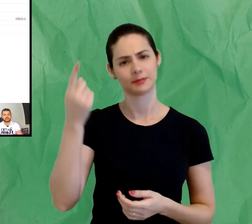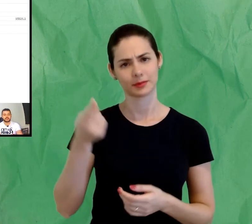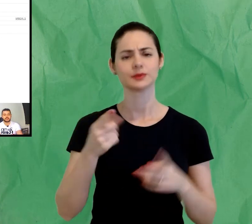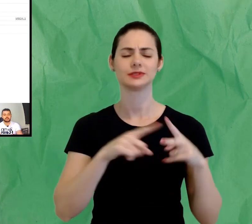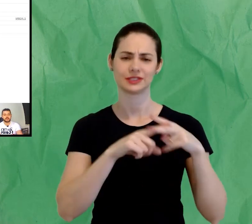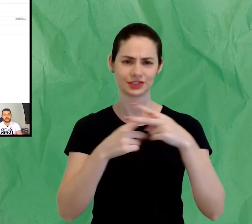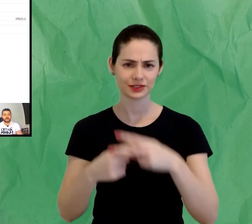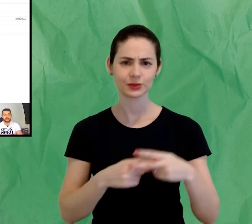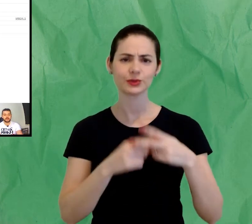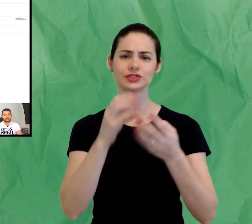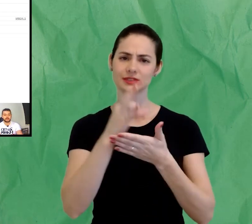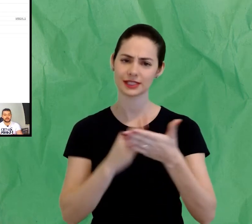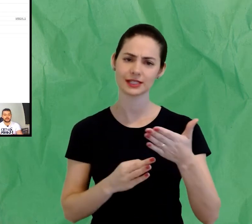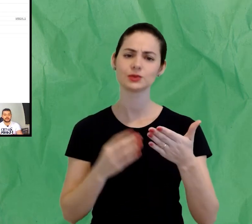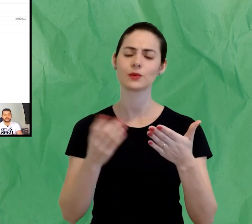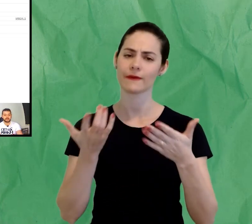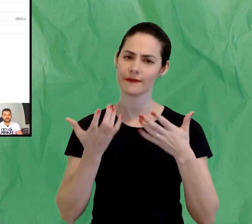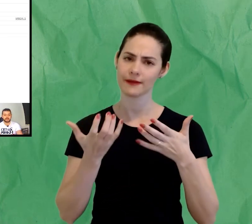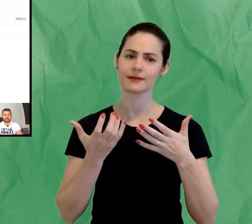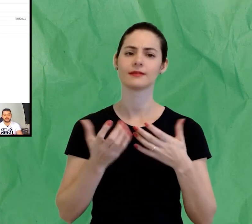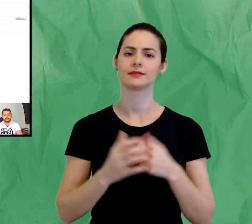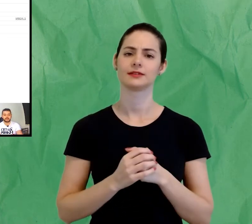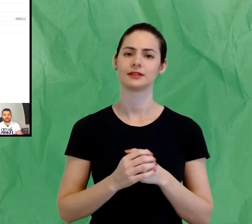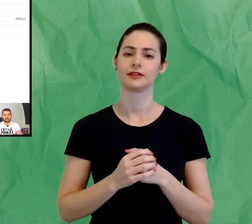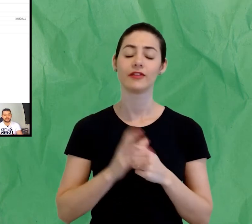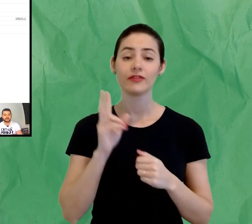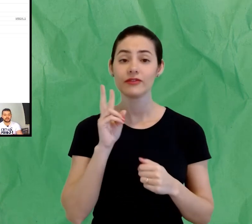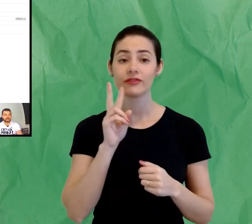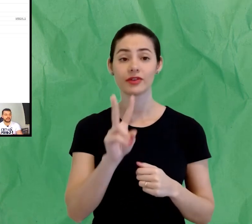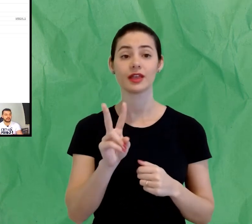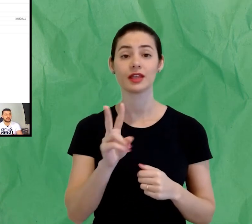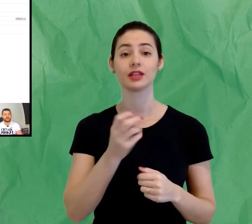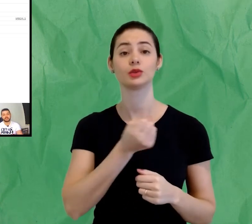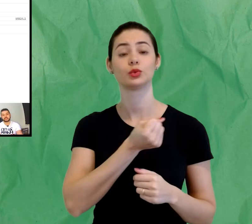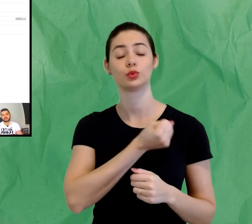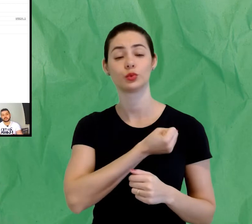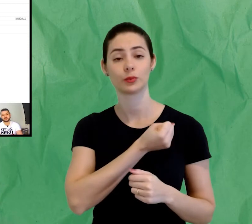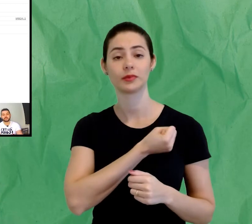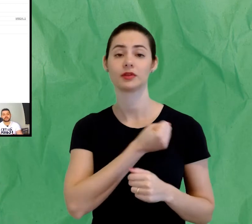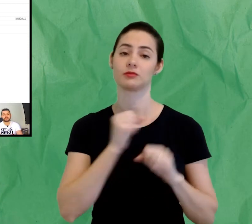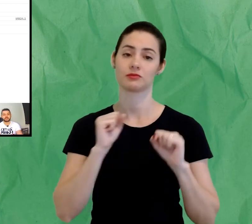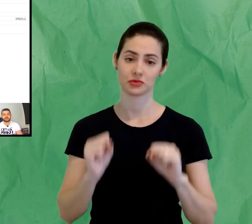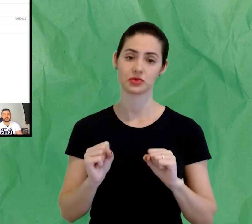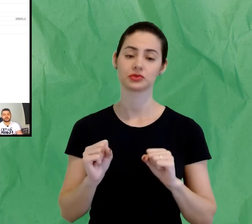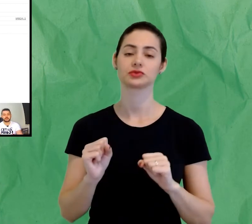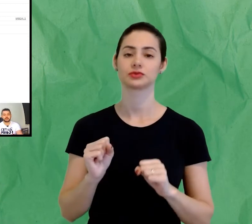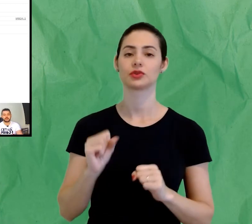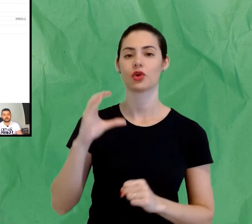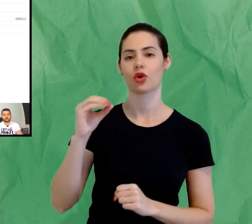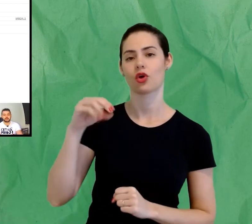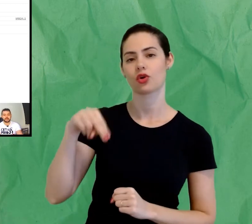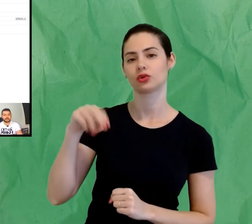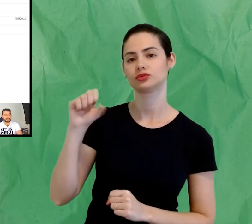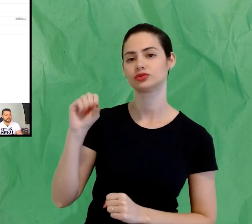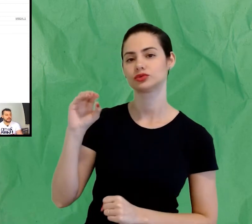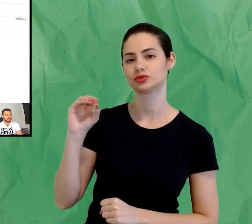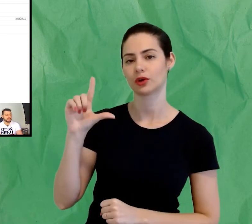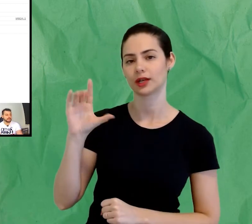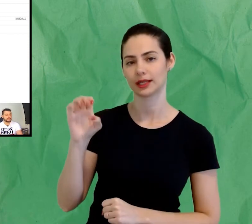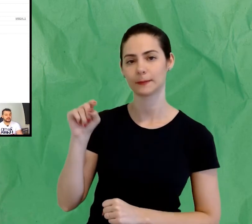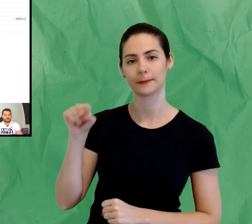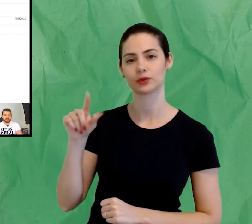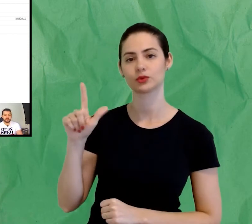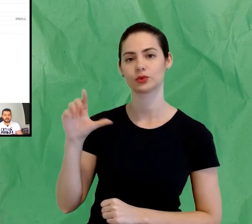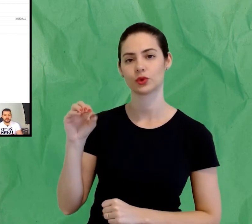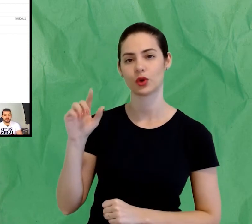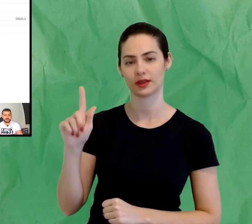gente quiser em algum momento da execução visualizar o valor da variável, a gente pode usar o console.log. E da